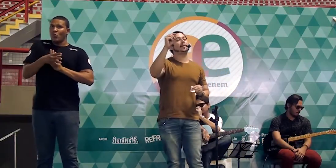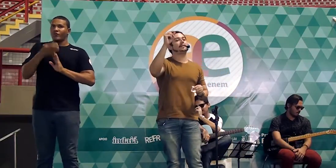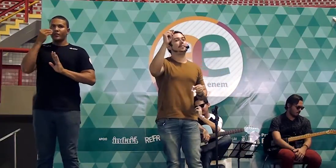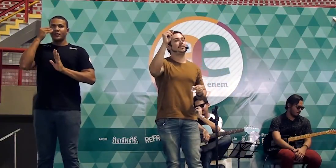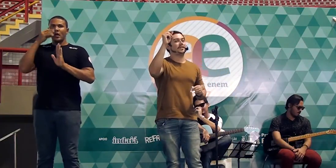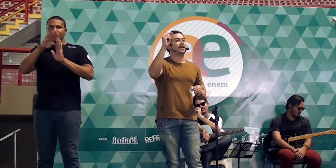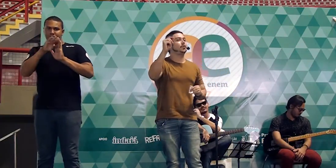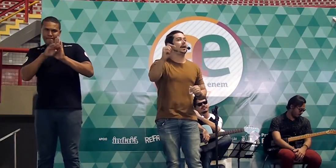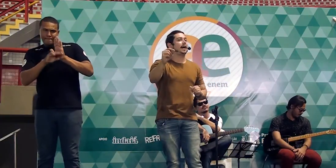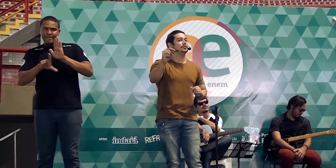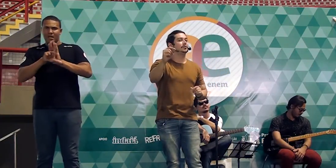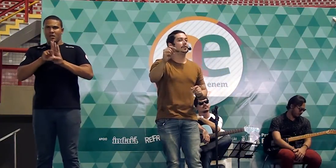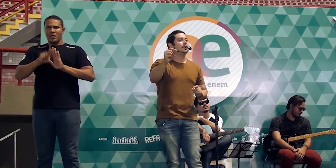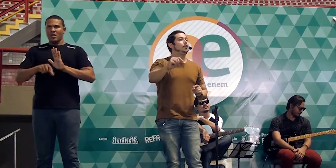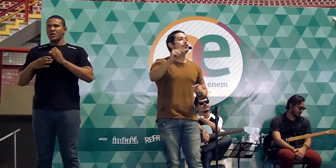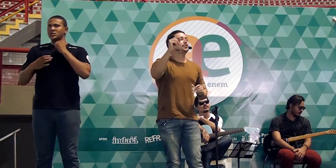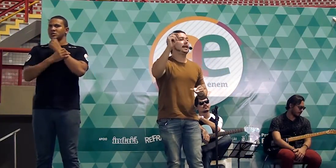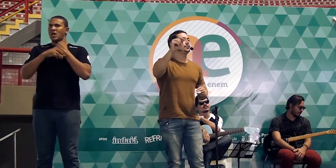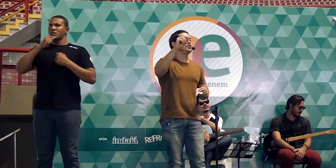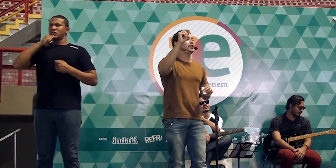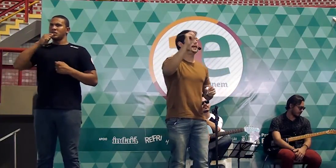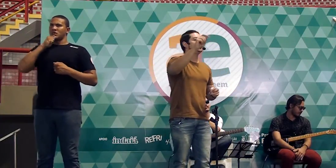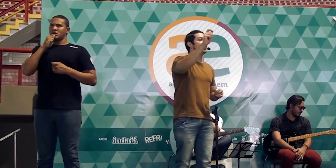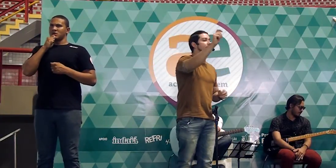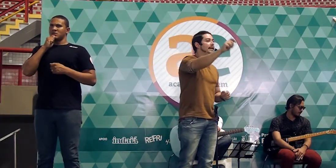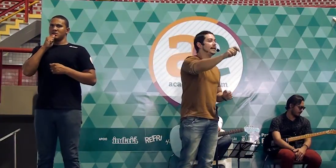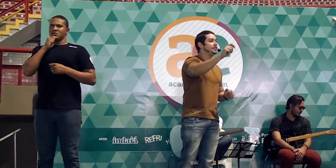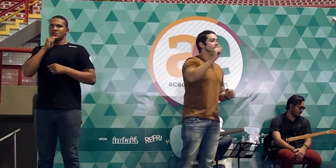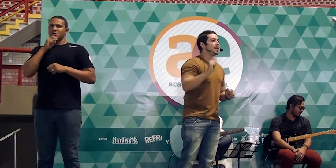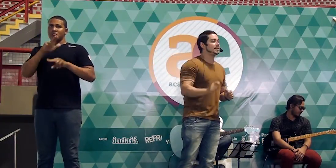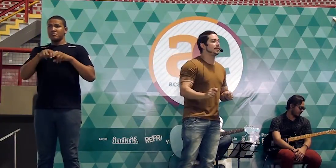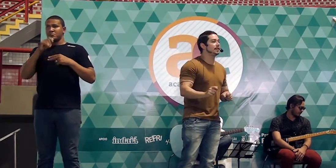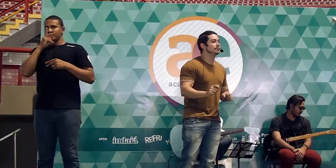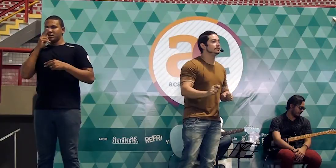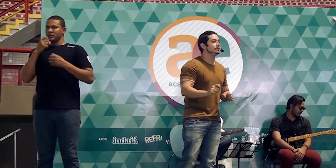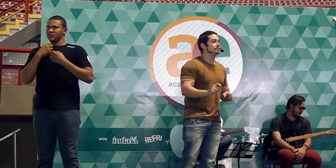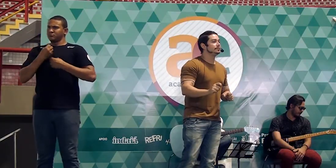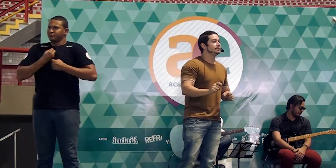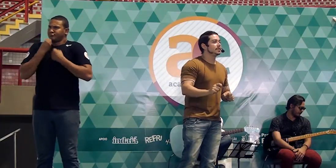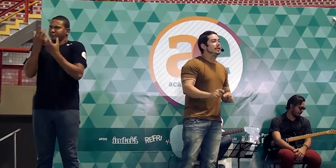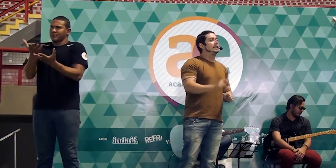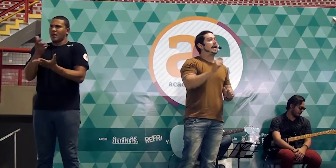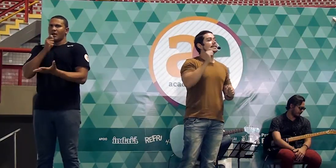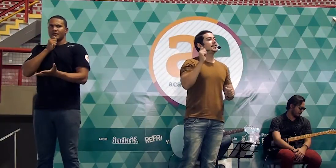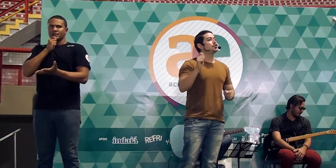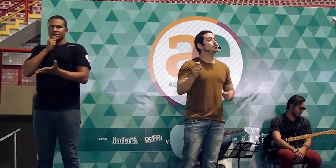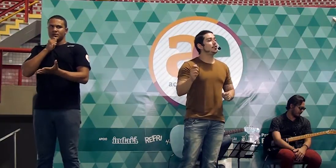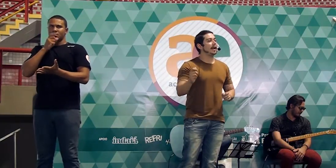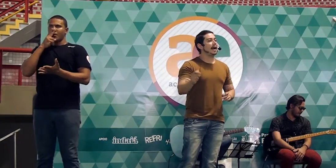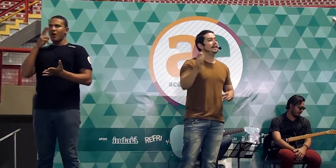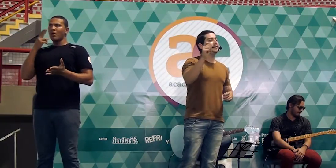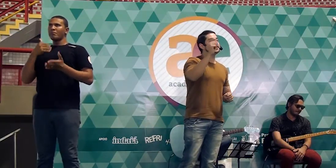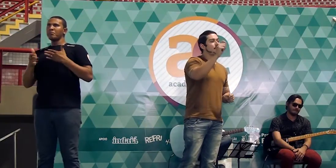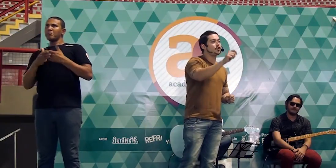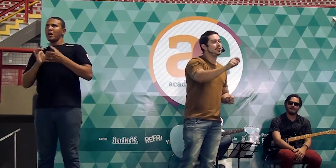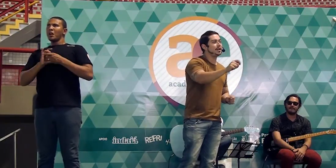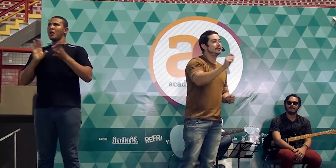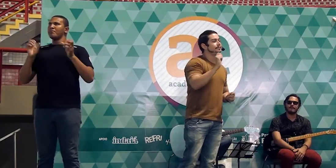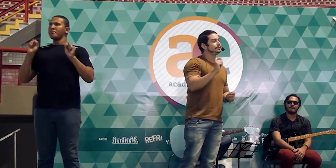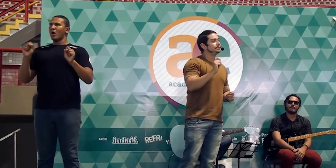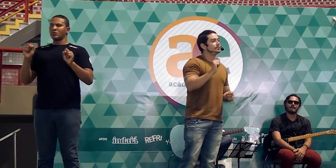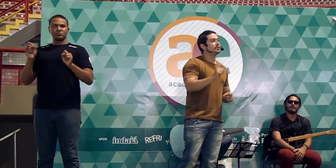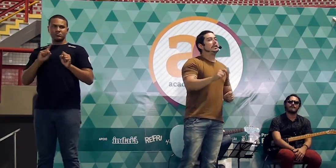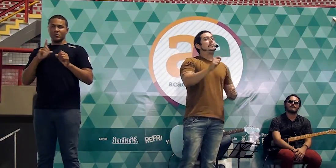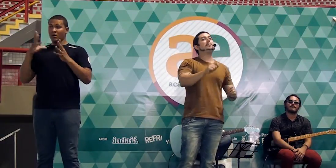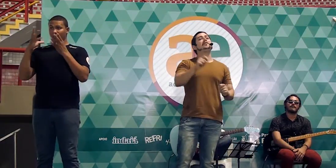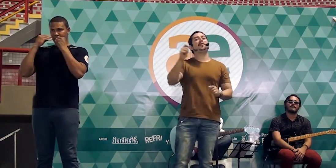estava completamente assegurado o Estado de Direito e de liberdade de expressão. A censura ainda existia,